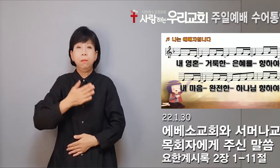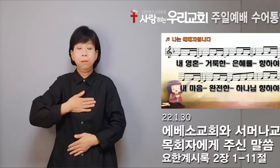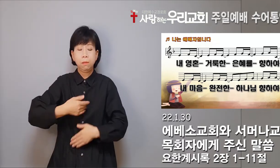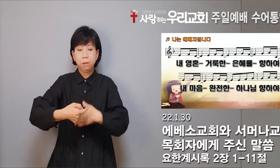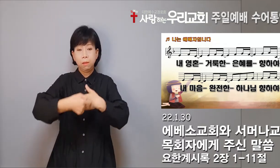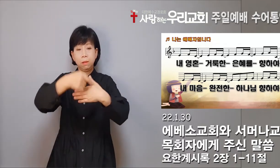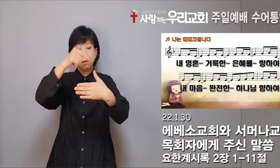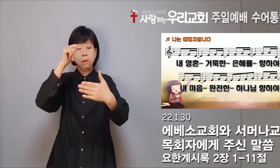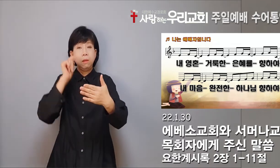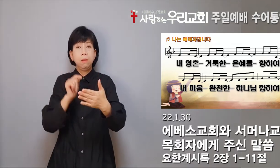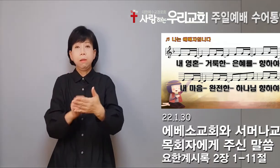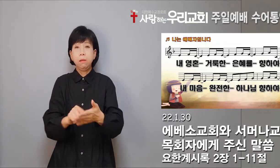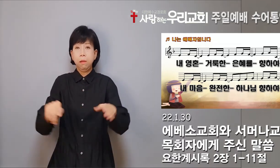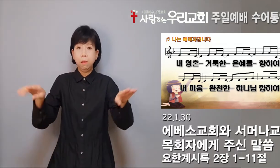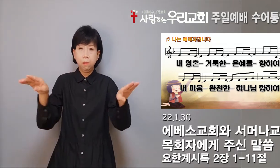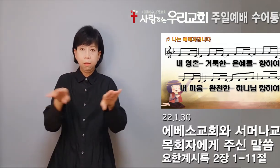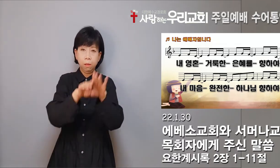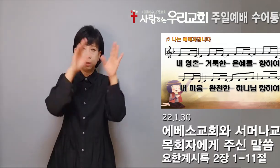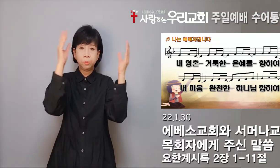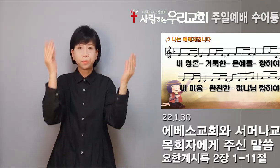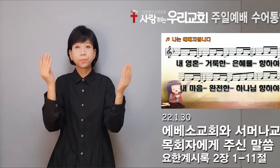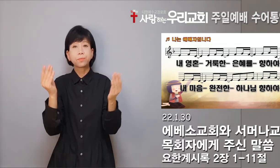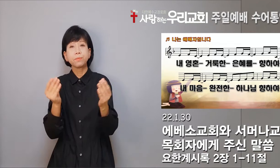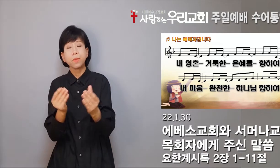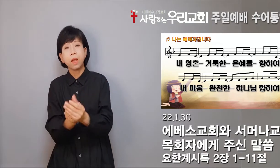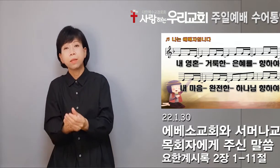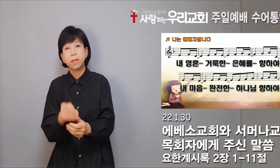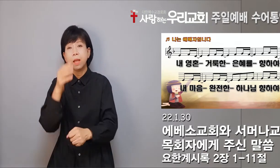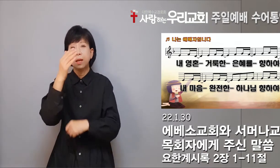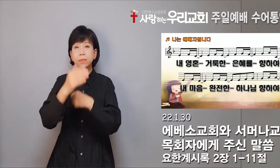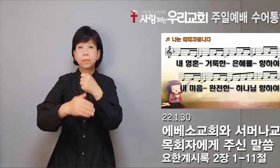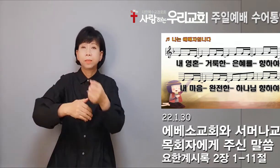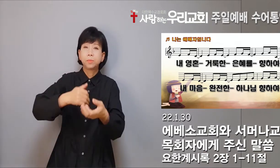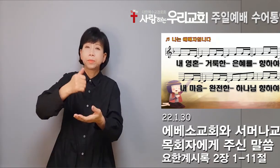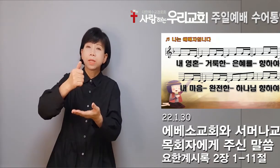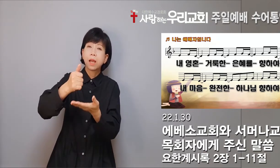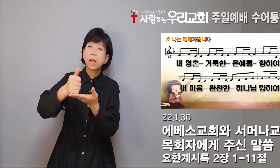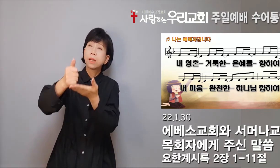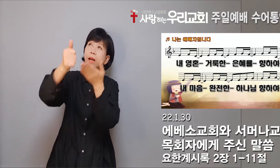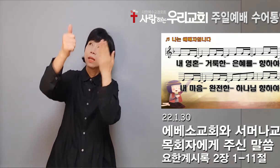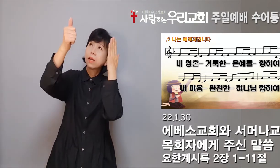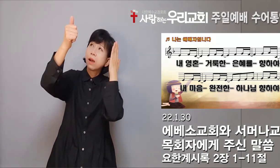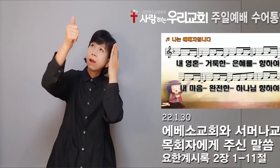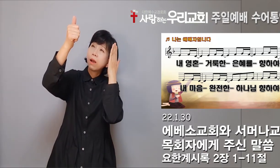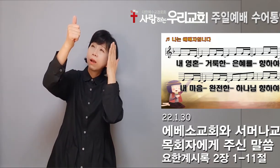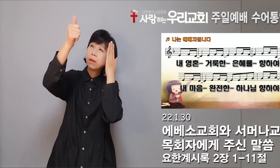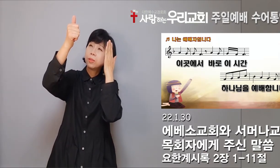향하여 내 마음 완전한 하나님